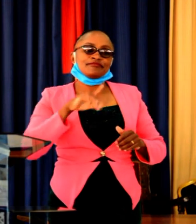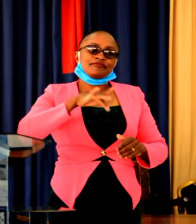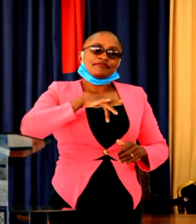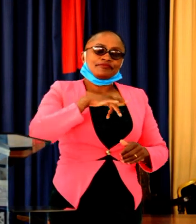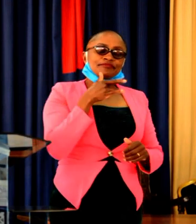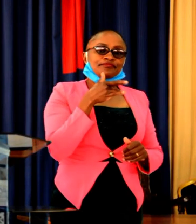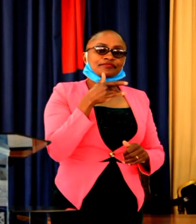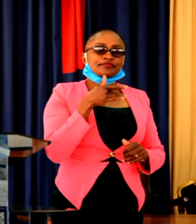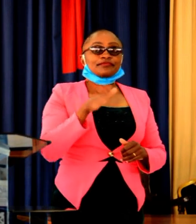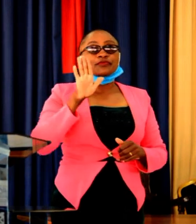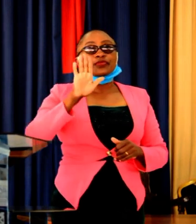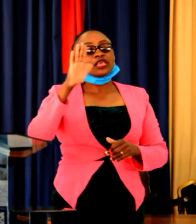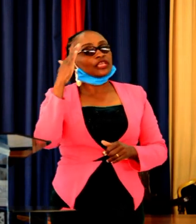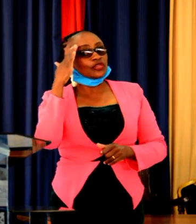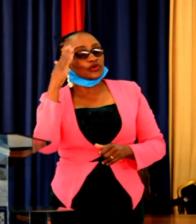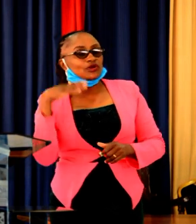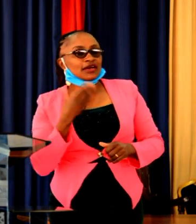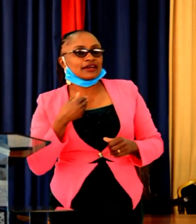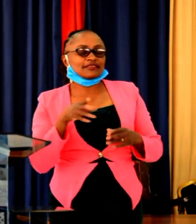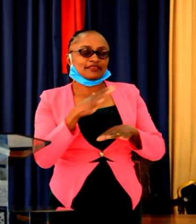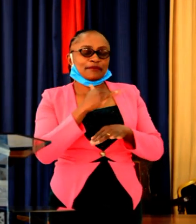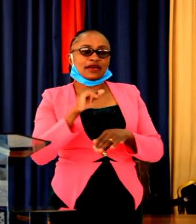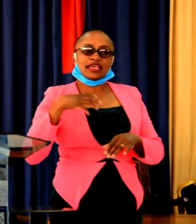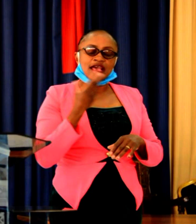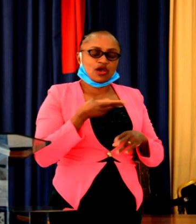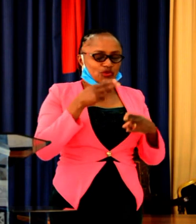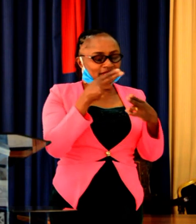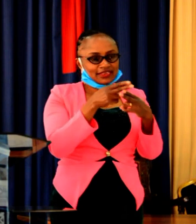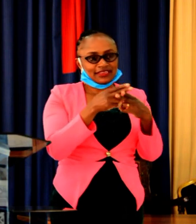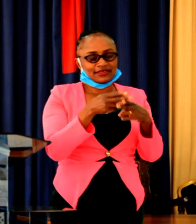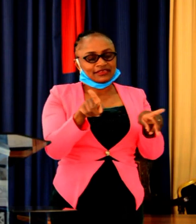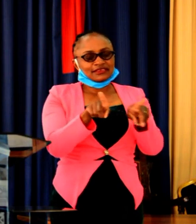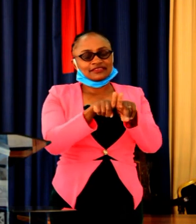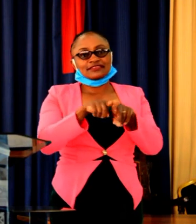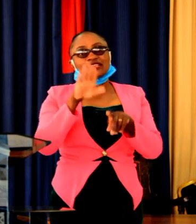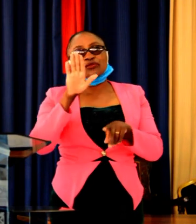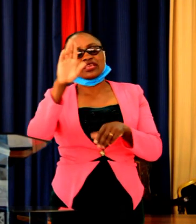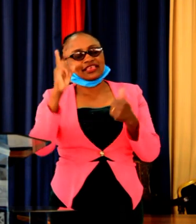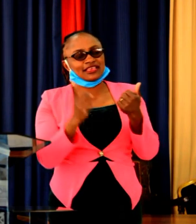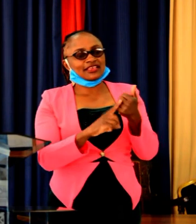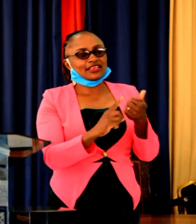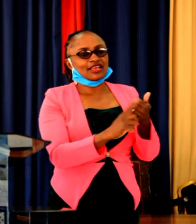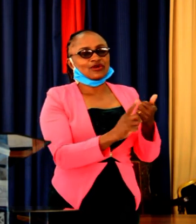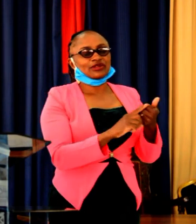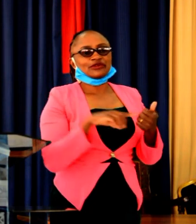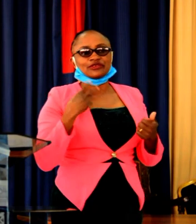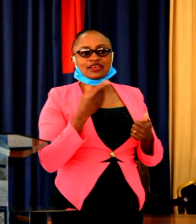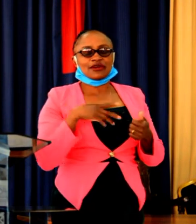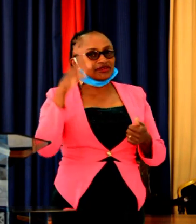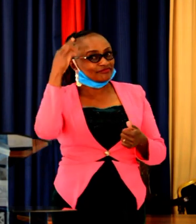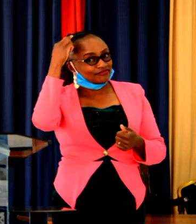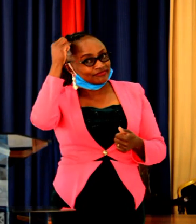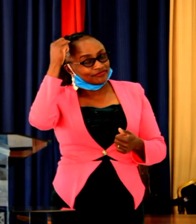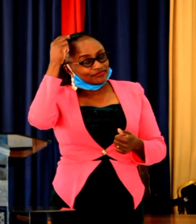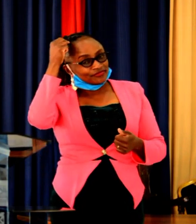knows us. He knows us by our names. Anahesabu hata nywele za vichwa vyetu. Na mwishowe,